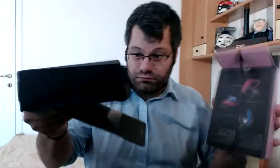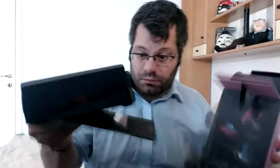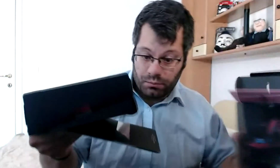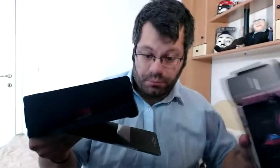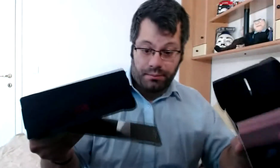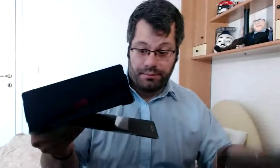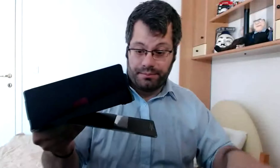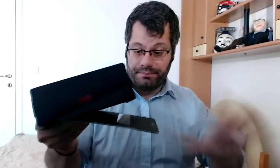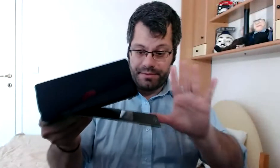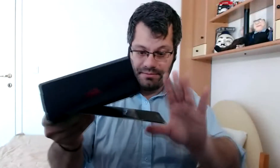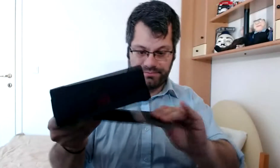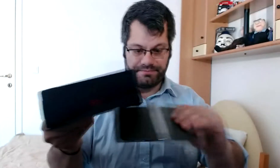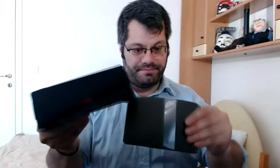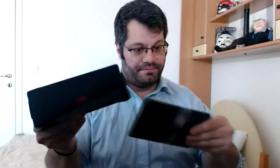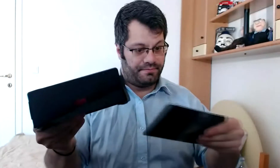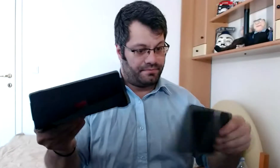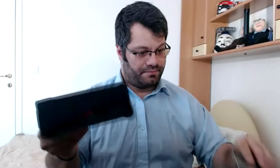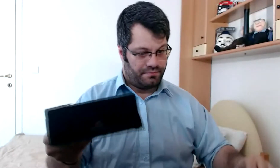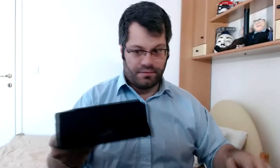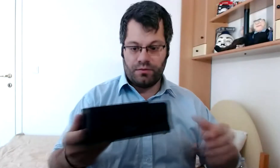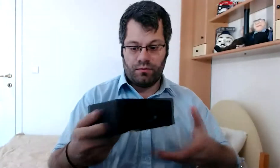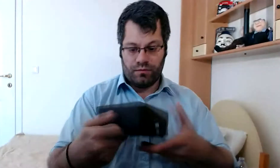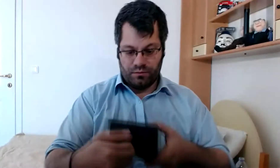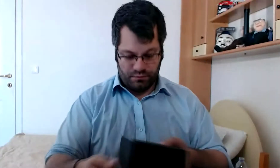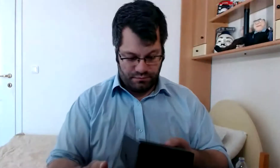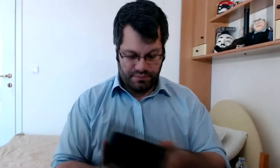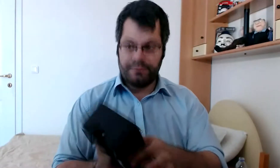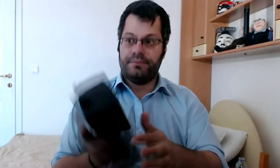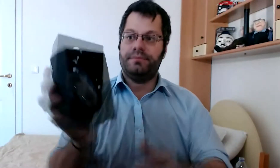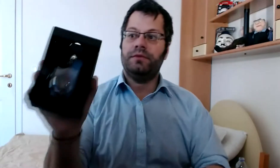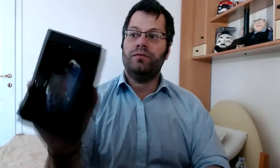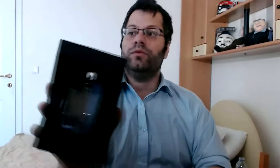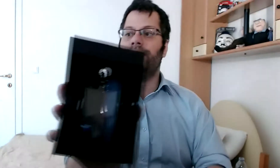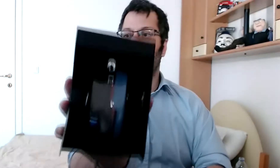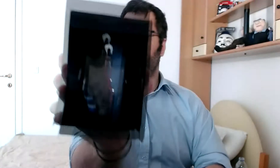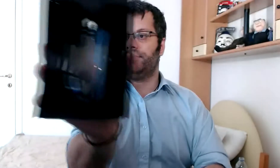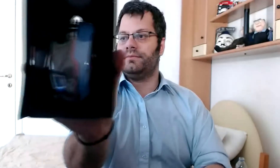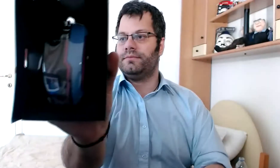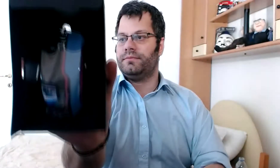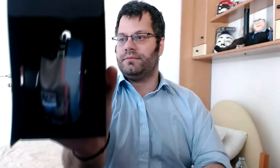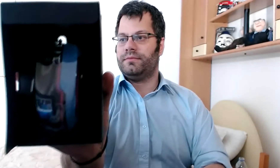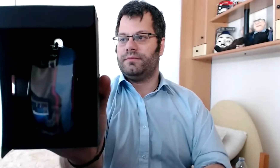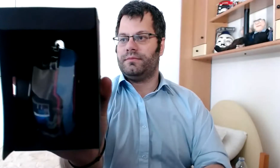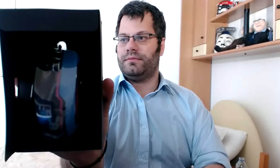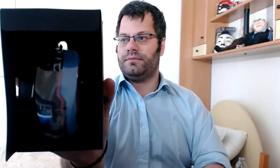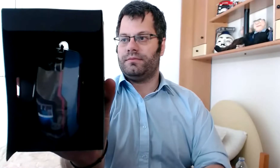Wow. Άσε αυτό στην άκρη. Είναι αυτό εδώ.